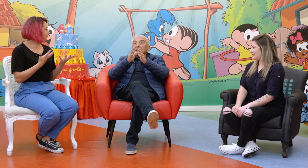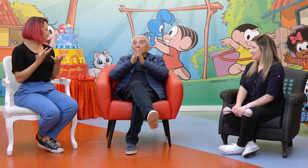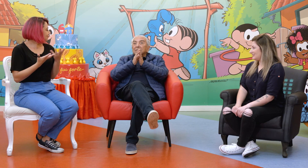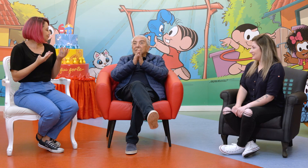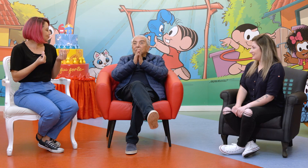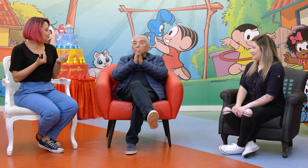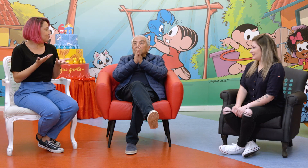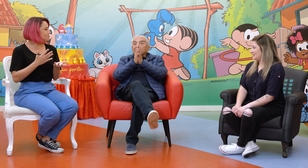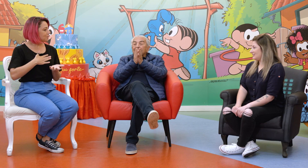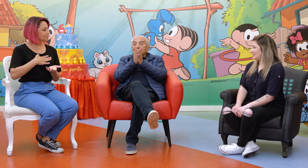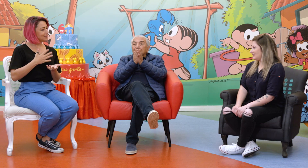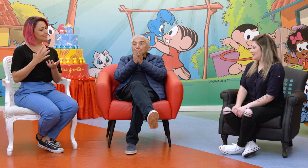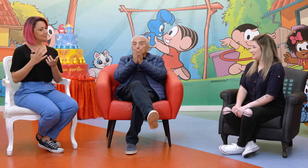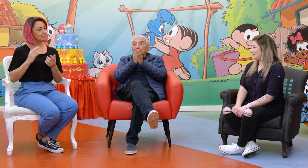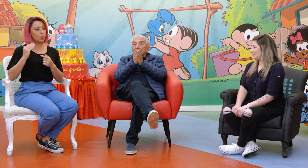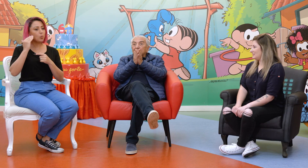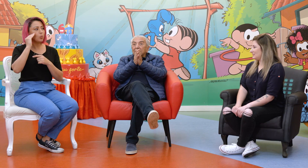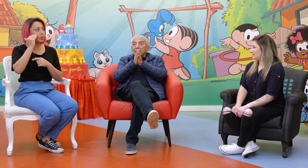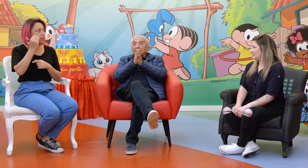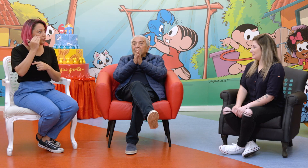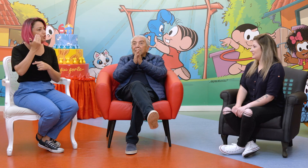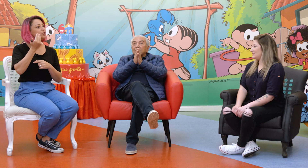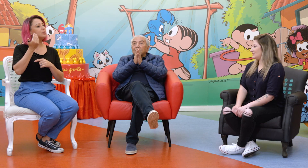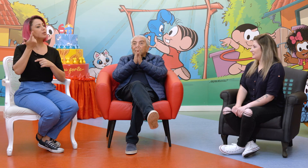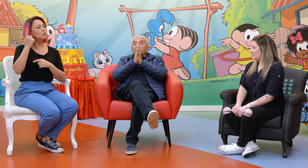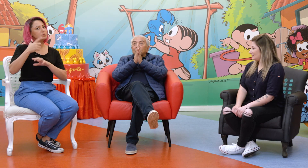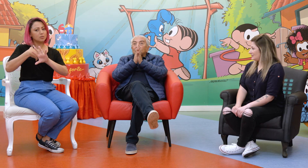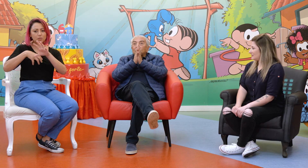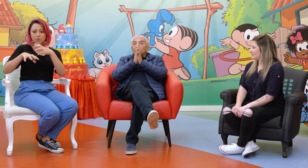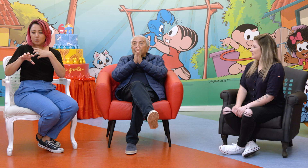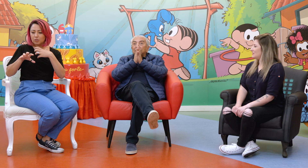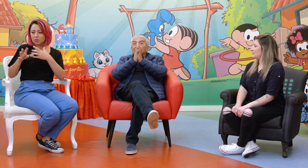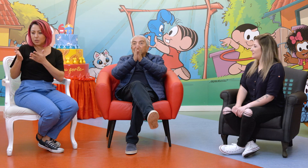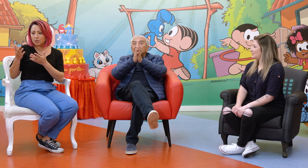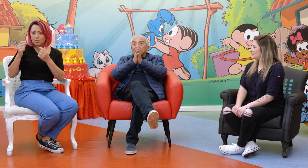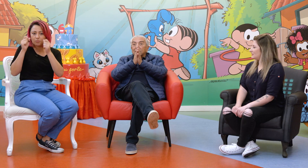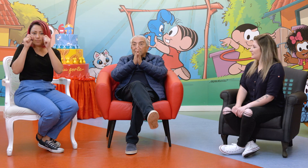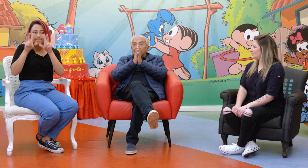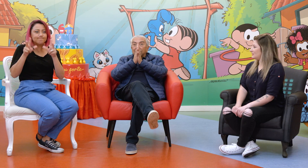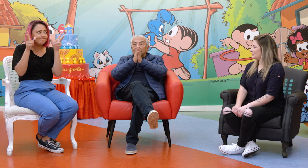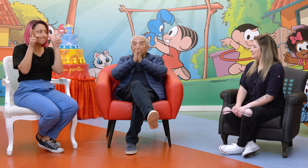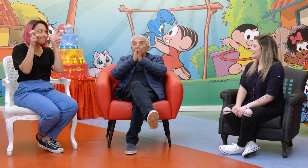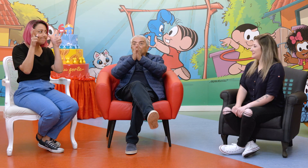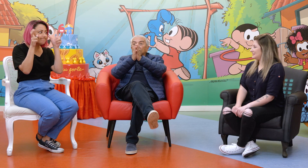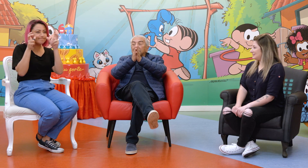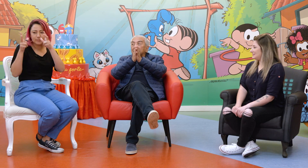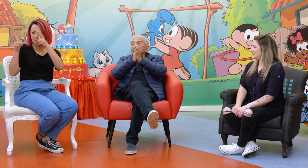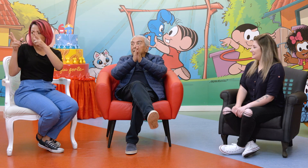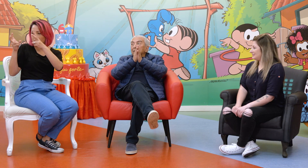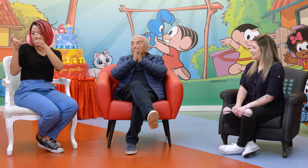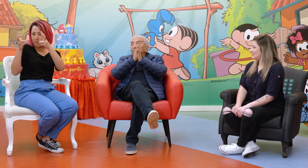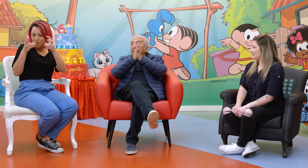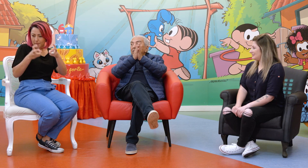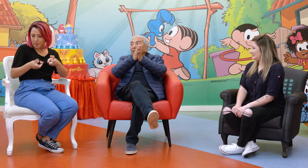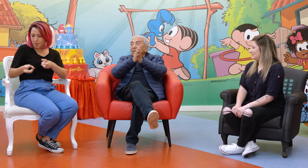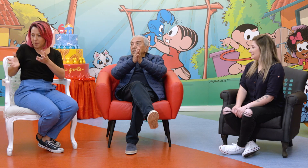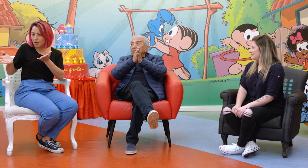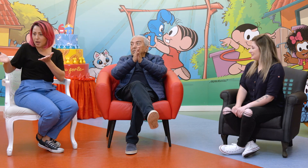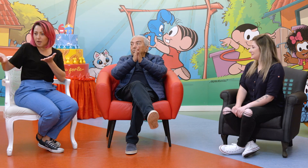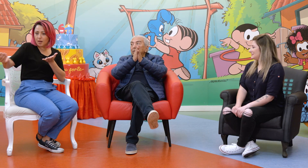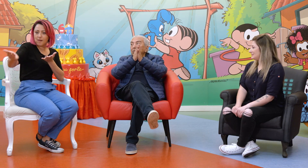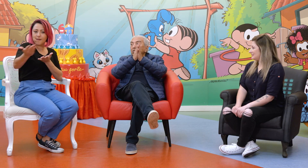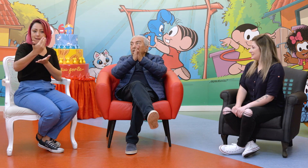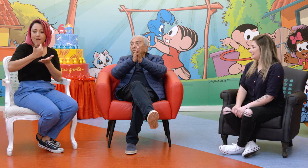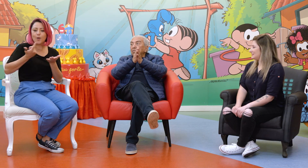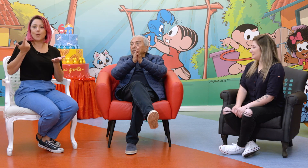forma de eu entender bem a vida vivida pelas